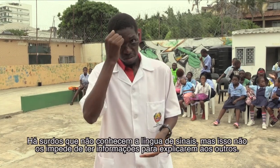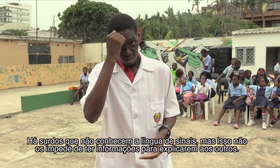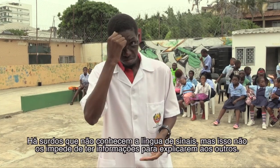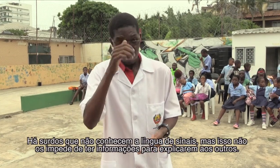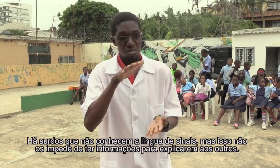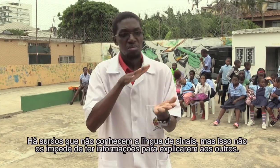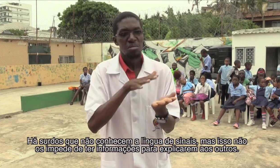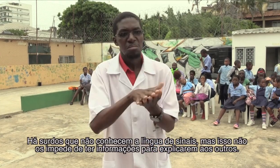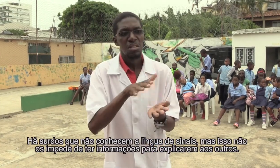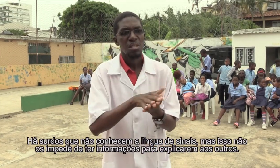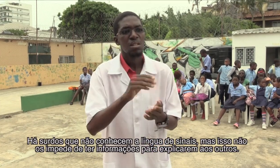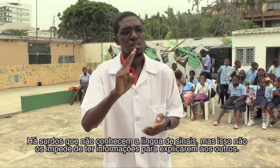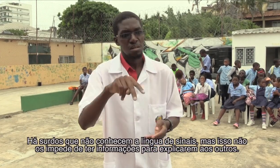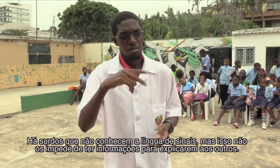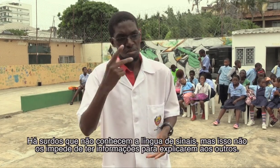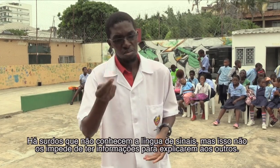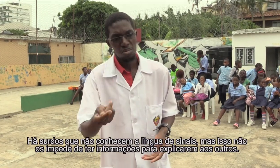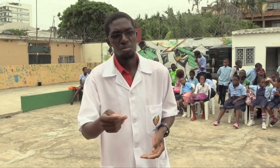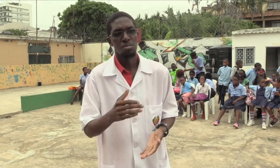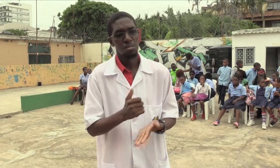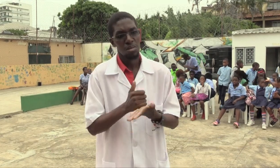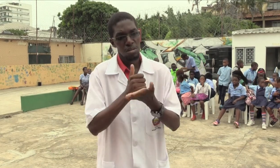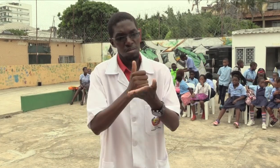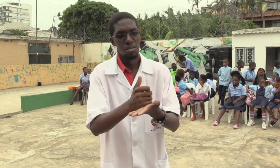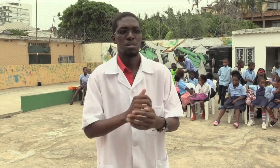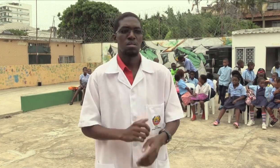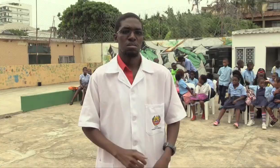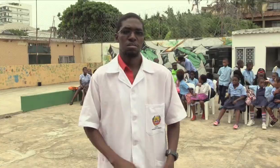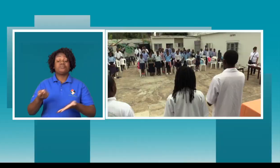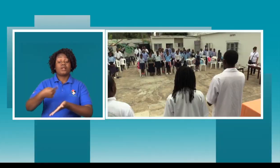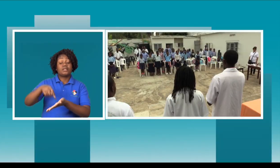para explicar os outros.